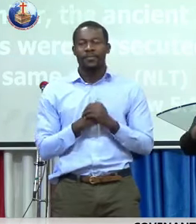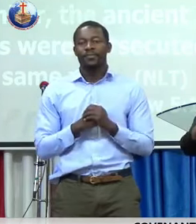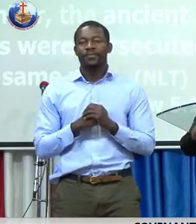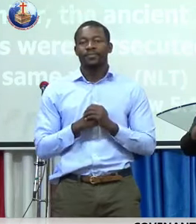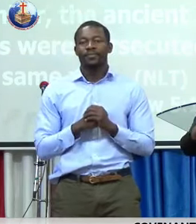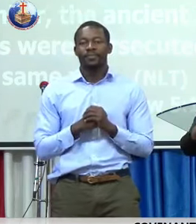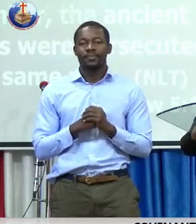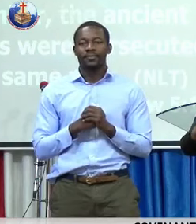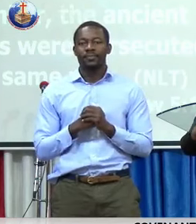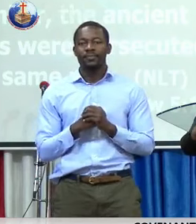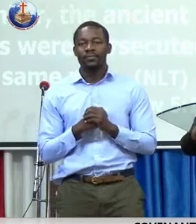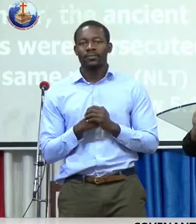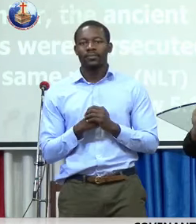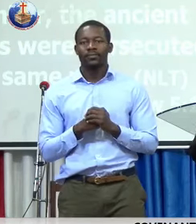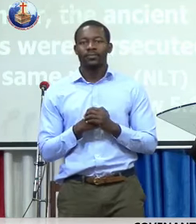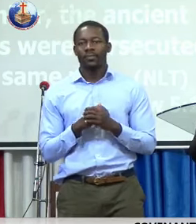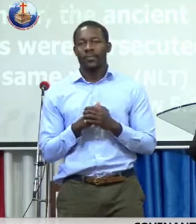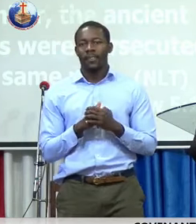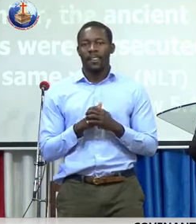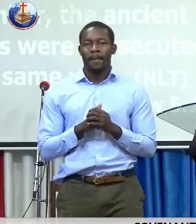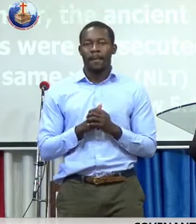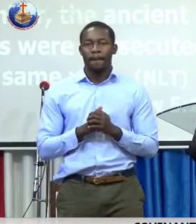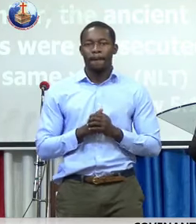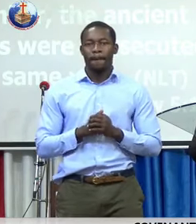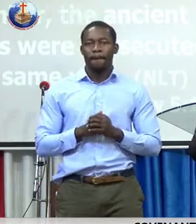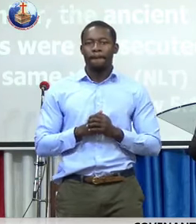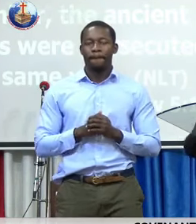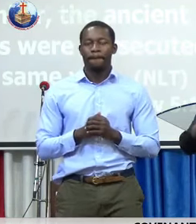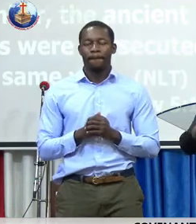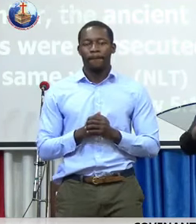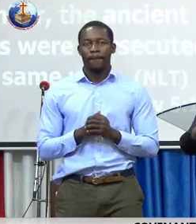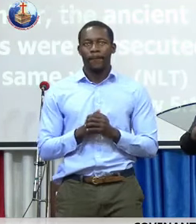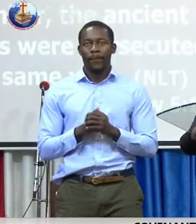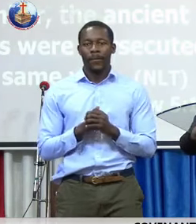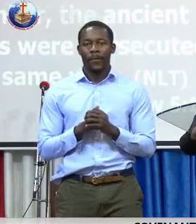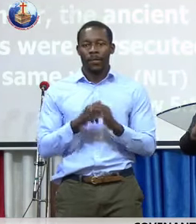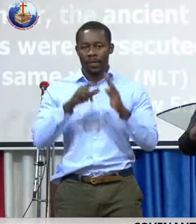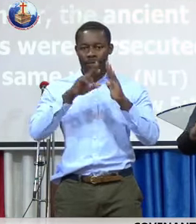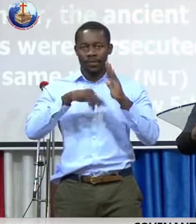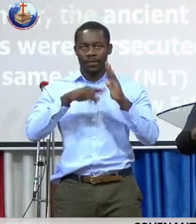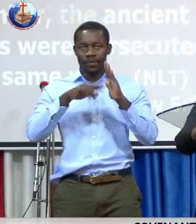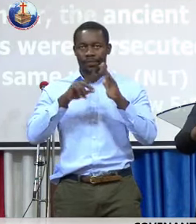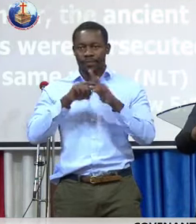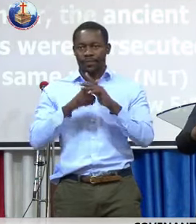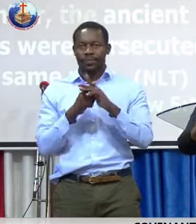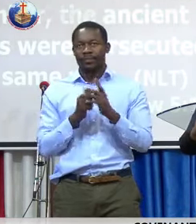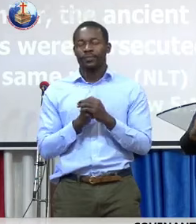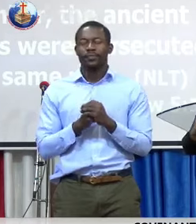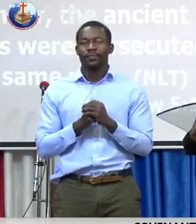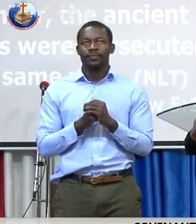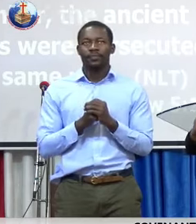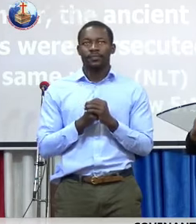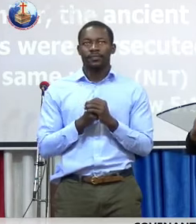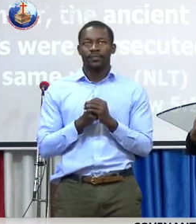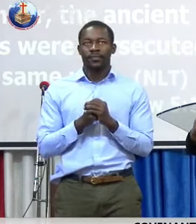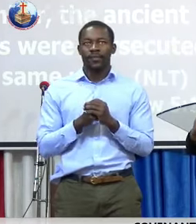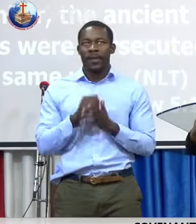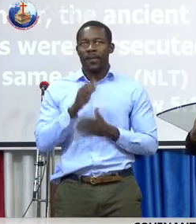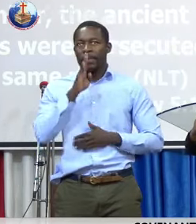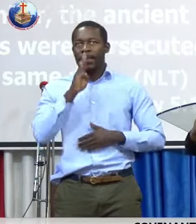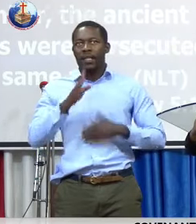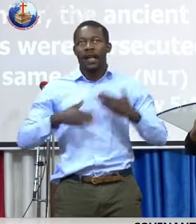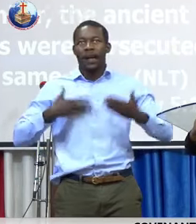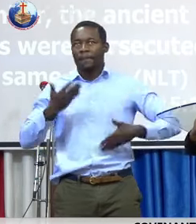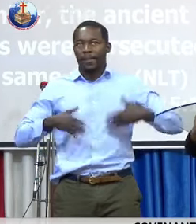NLT kwa sababu kuna mambo ambayo nataka tushike kutoka pale. And I will read. Tasoma. Be happy about